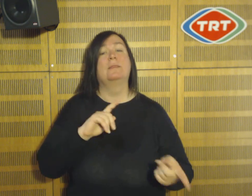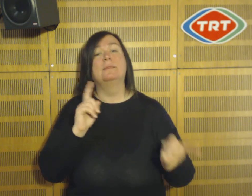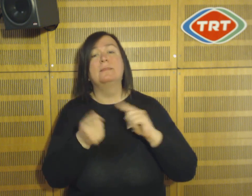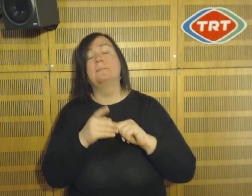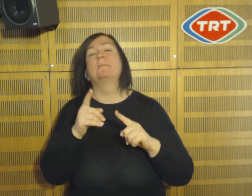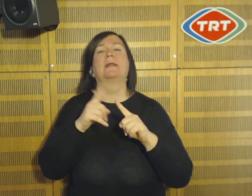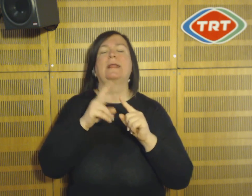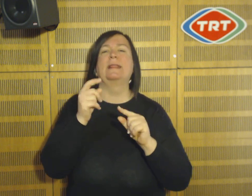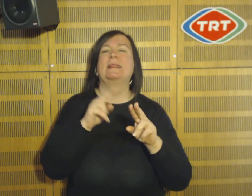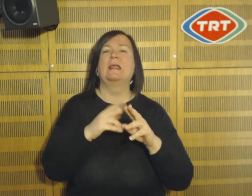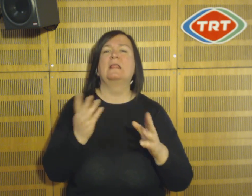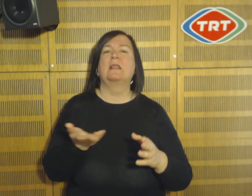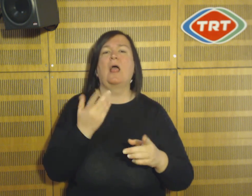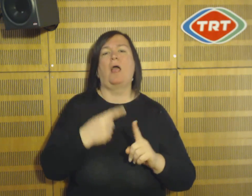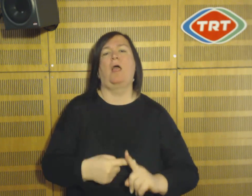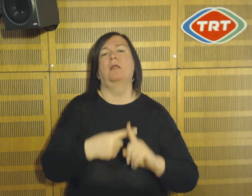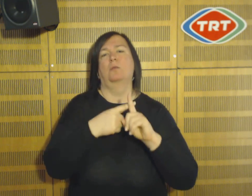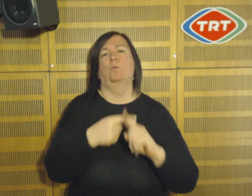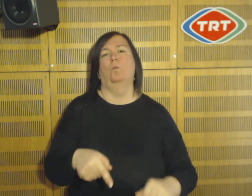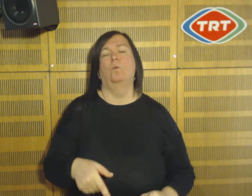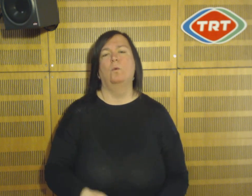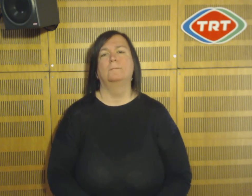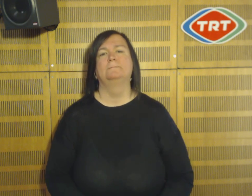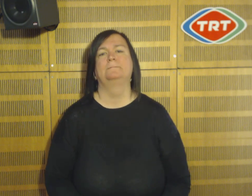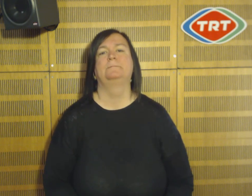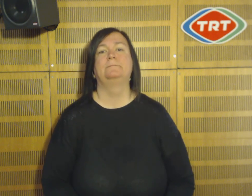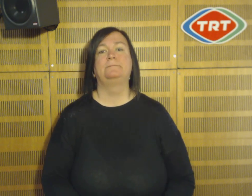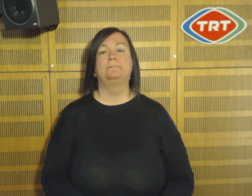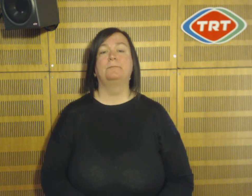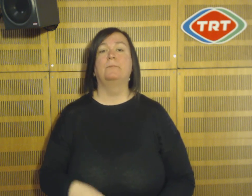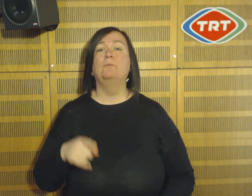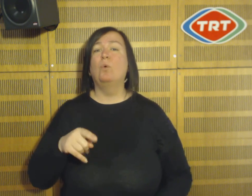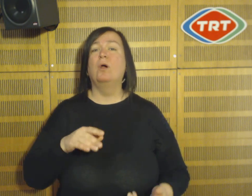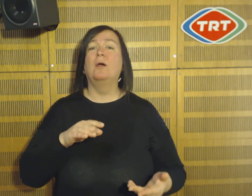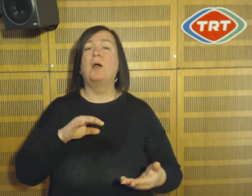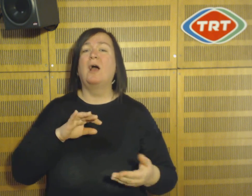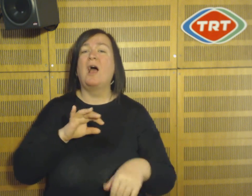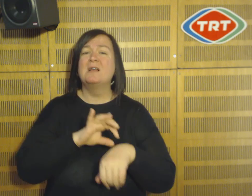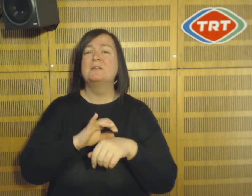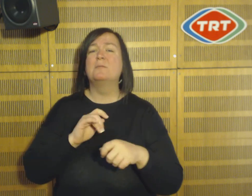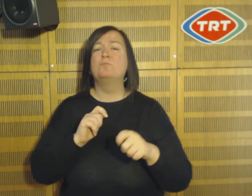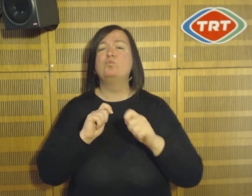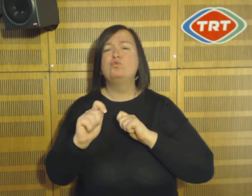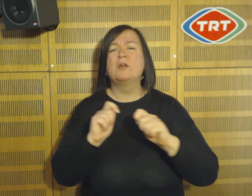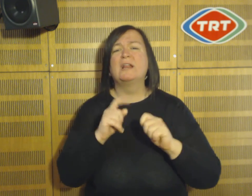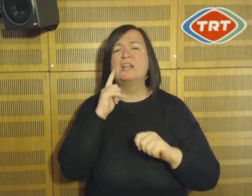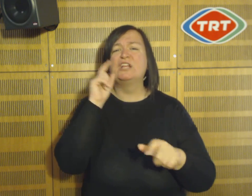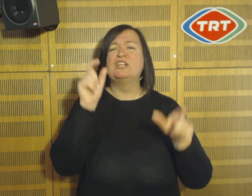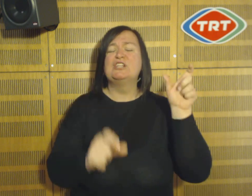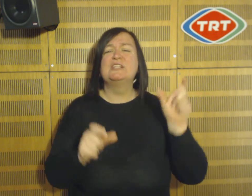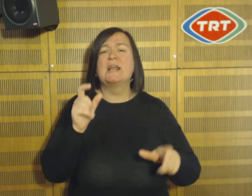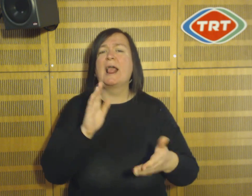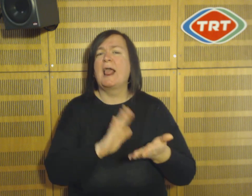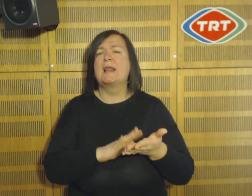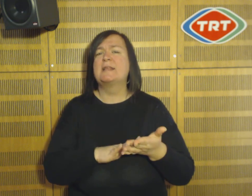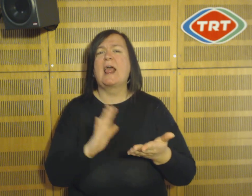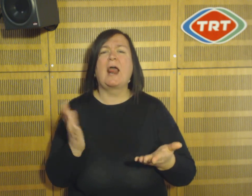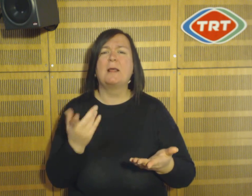tikleri daha da artırıyor Evet bu sendromla mücadele eden kişilerle ilgili elinizde herhangi bir veri var